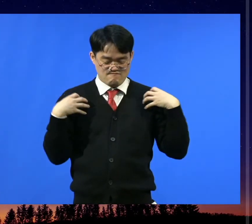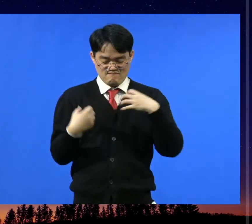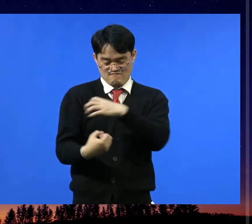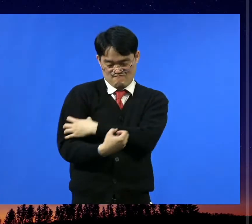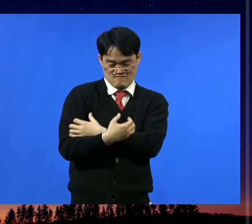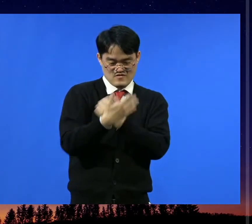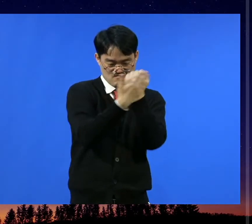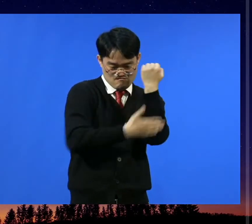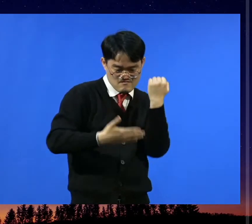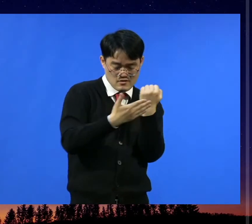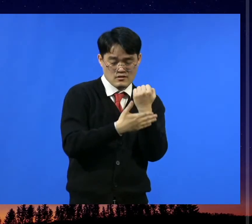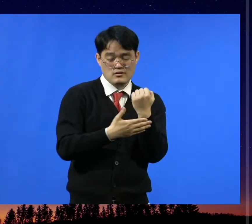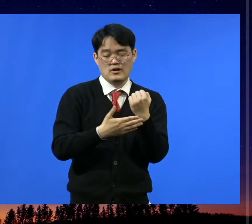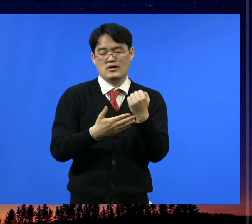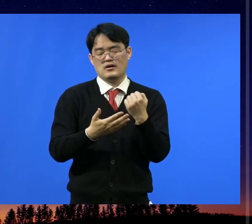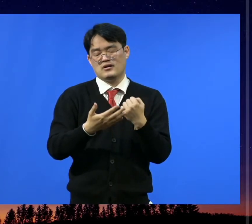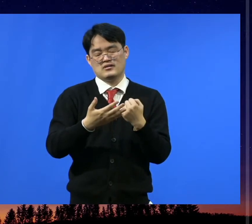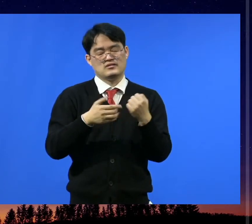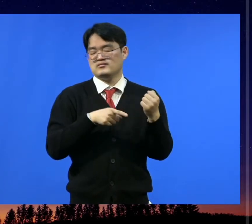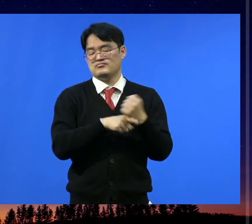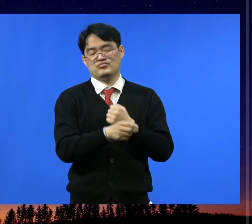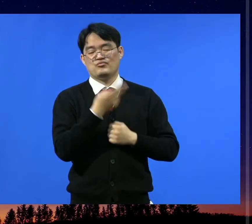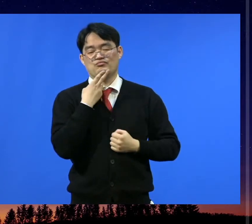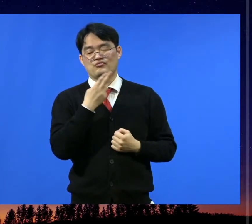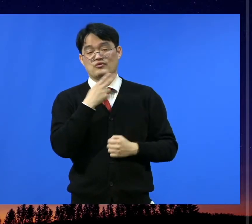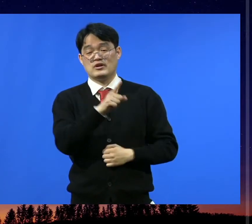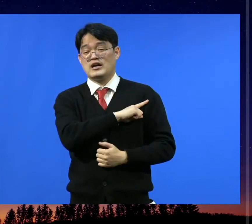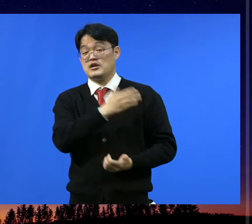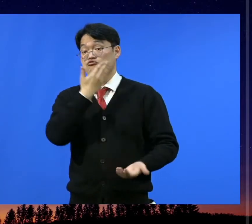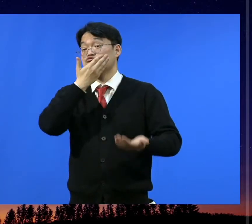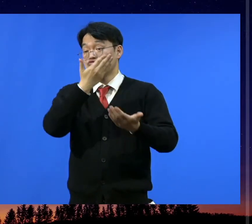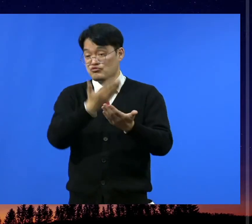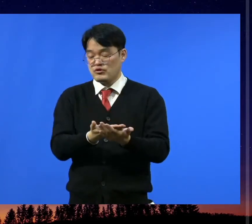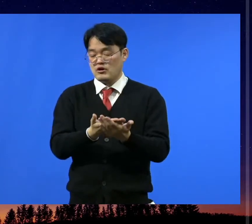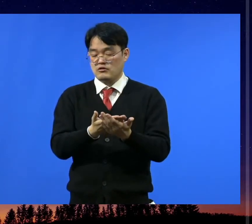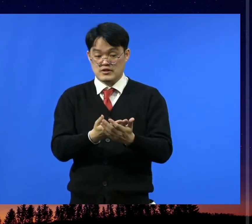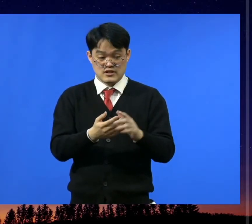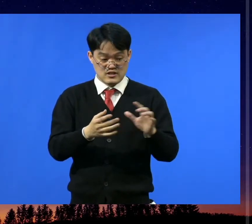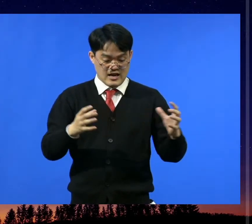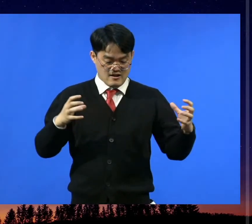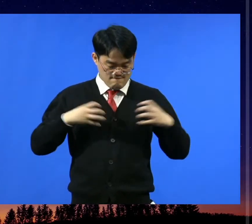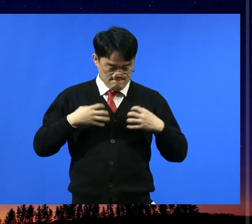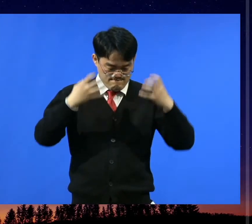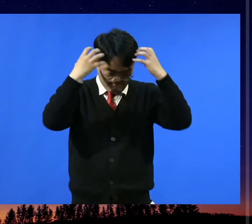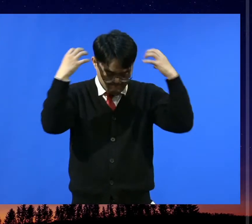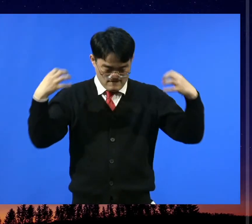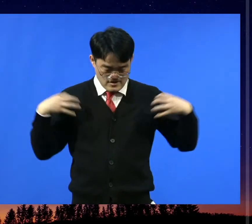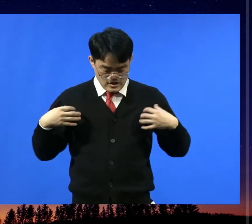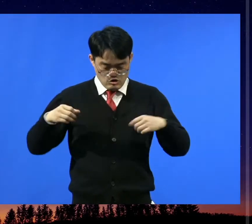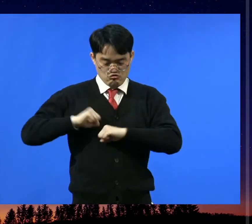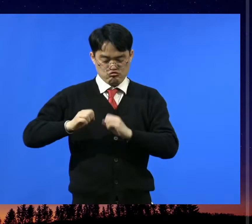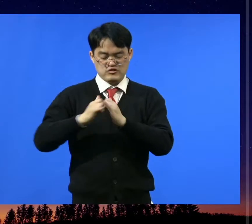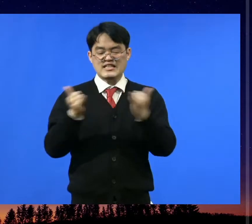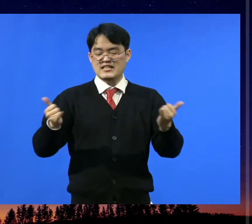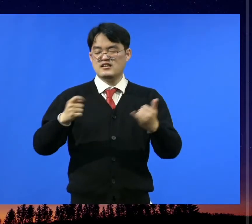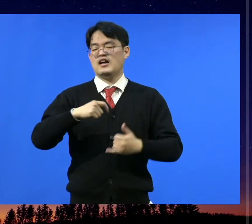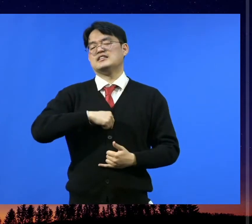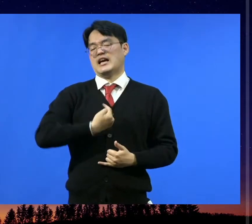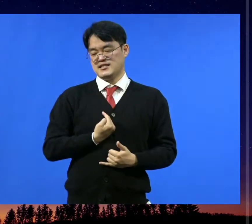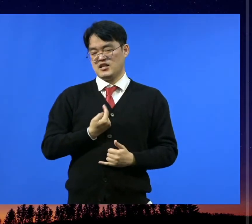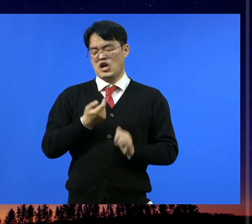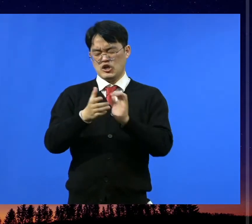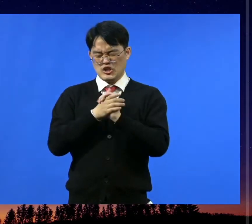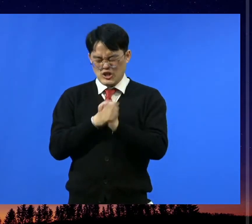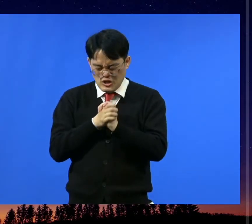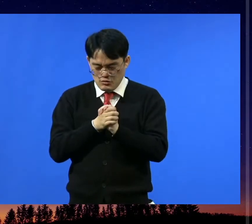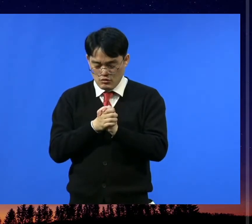중요한 것은 우리 자신이에요. 군사 자신, 기도로 무장해 있어야 된다는 거예요. 기도로 무장해 있을 때